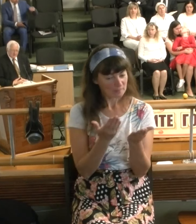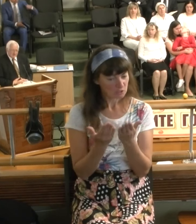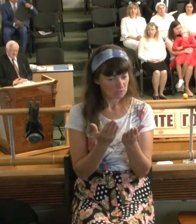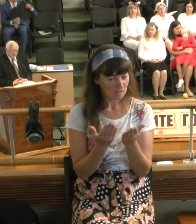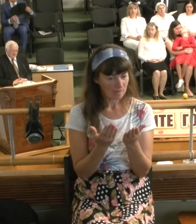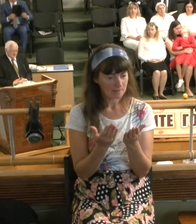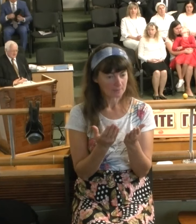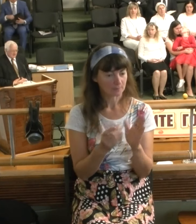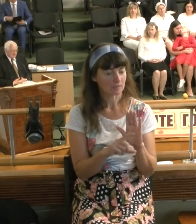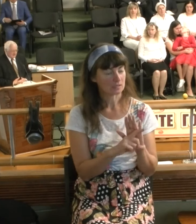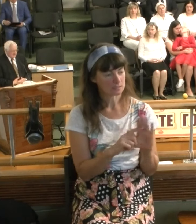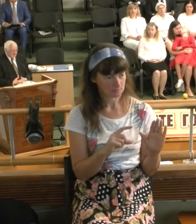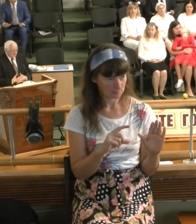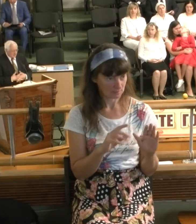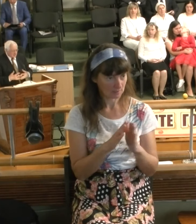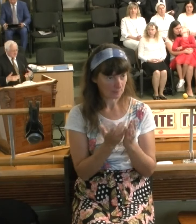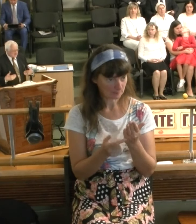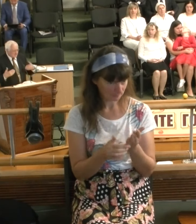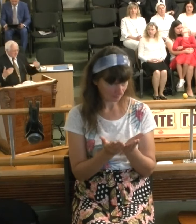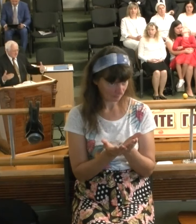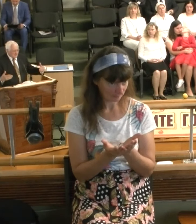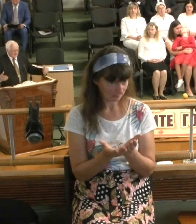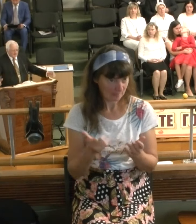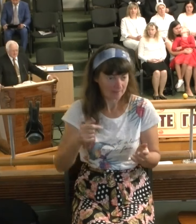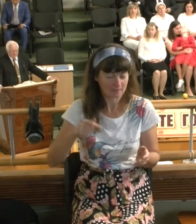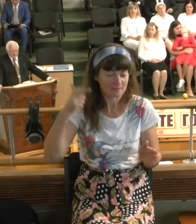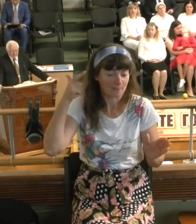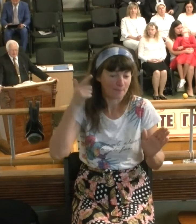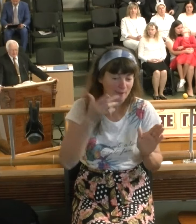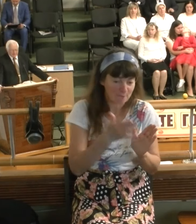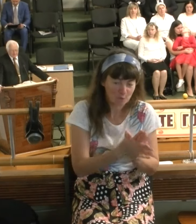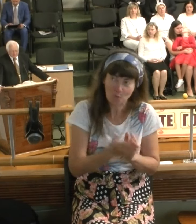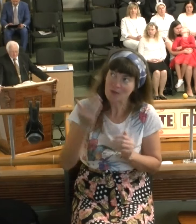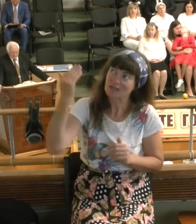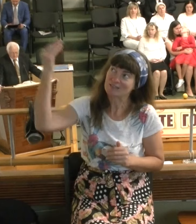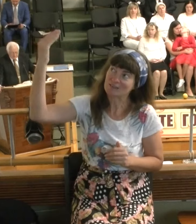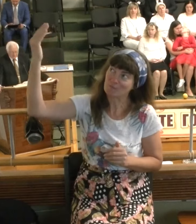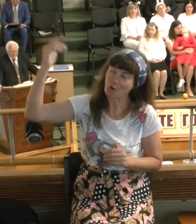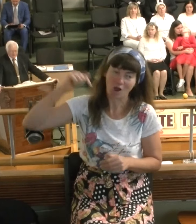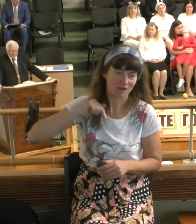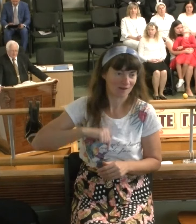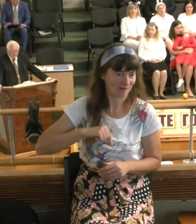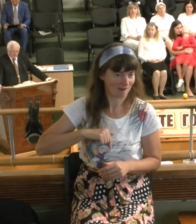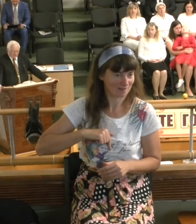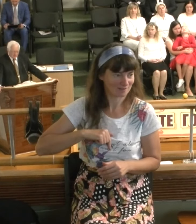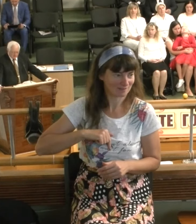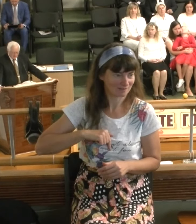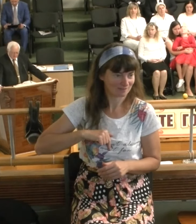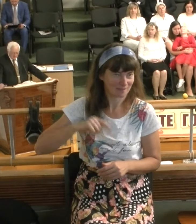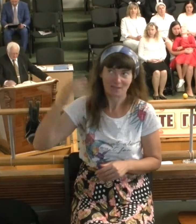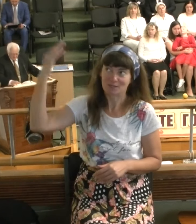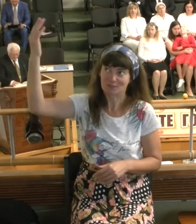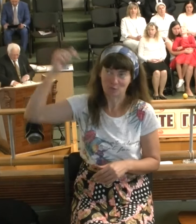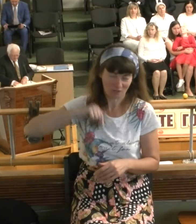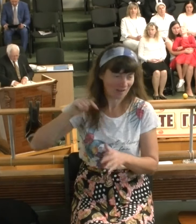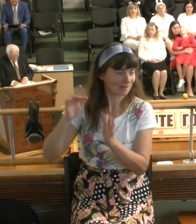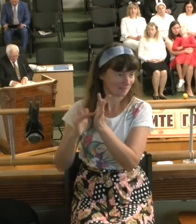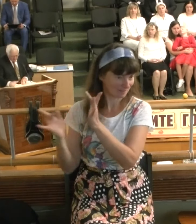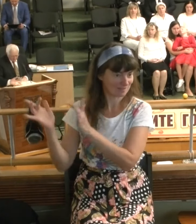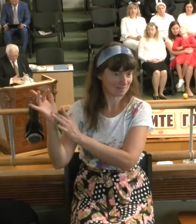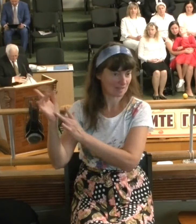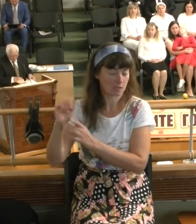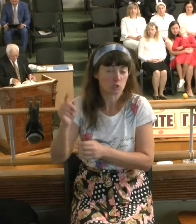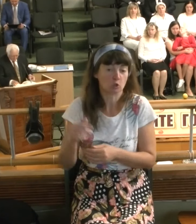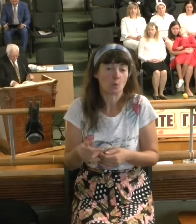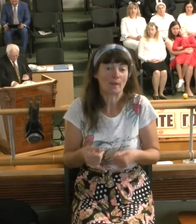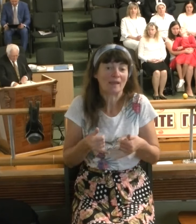поведение, Его характер, то, чему мы должны научиться у Него. И мы